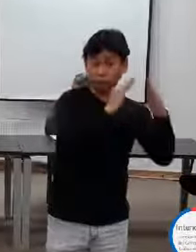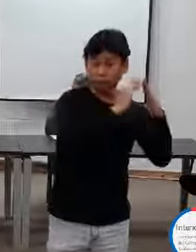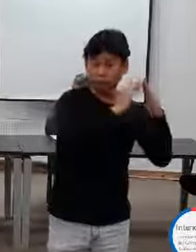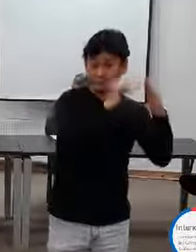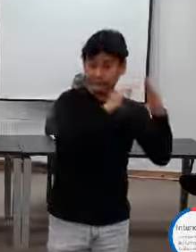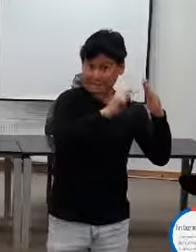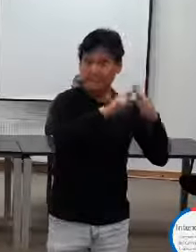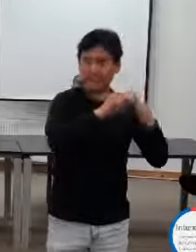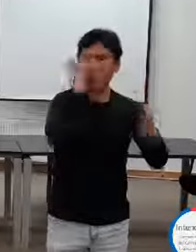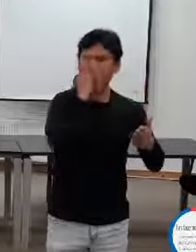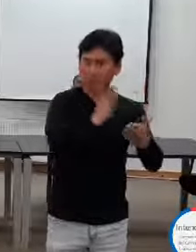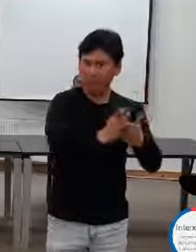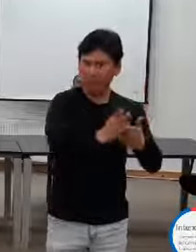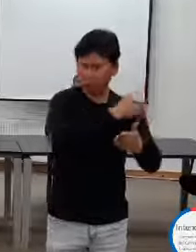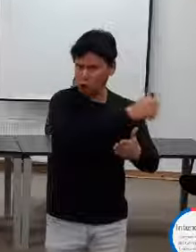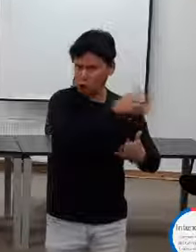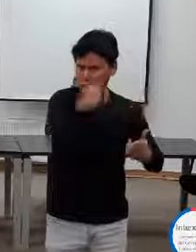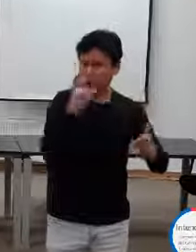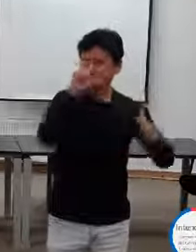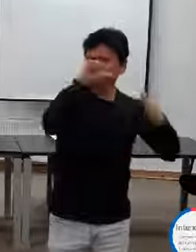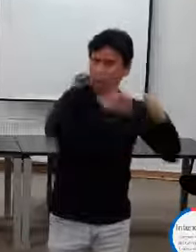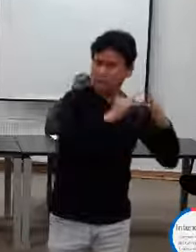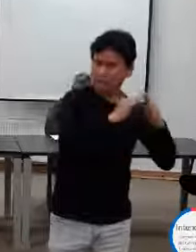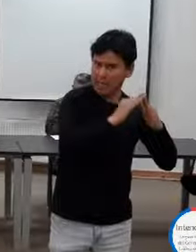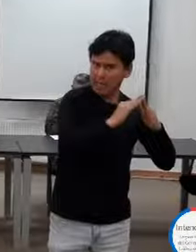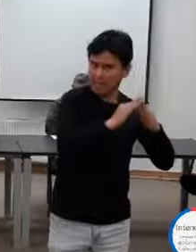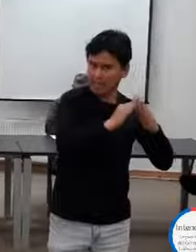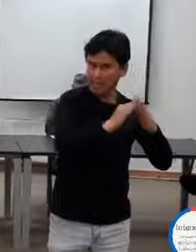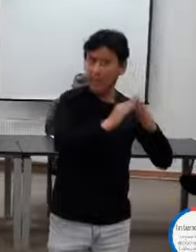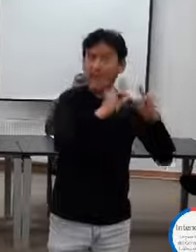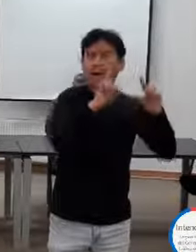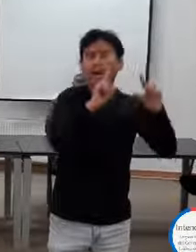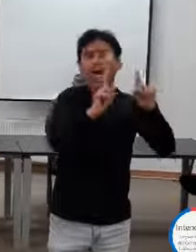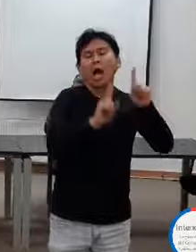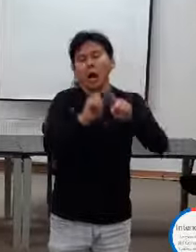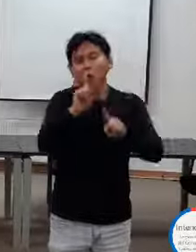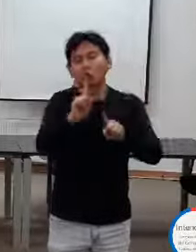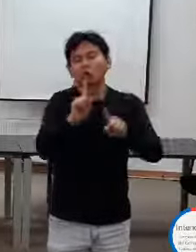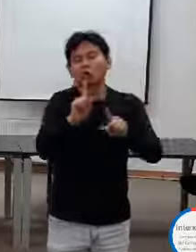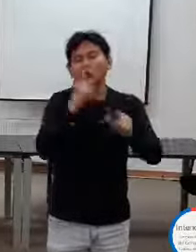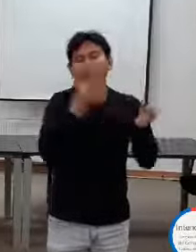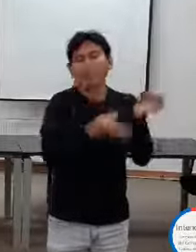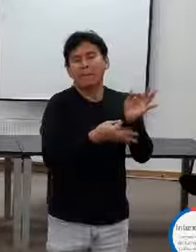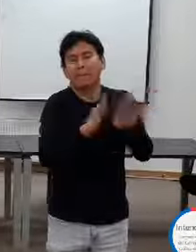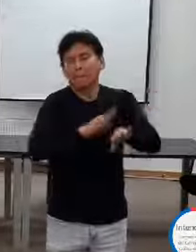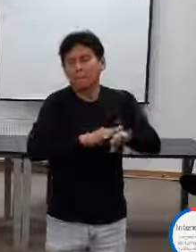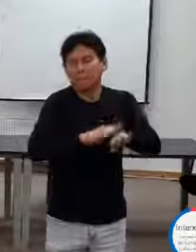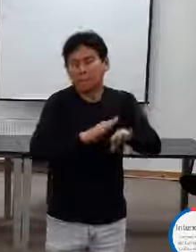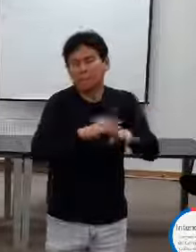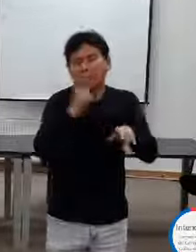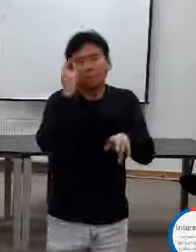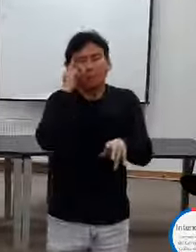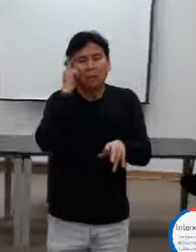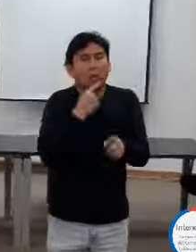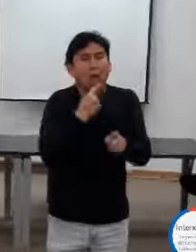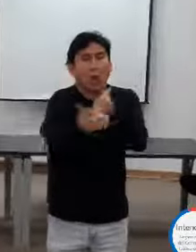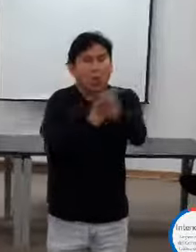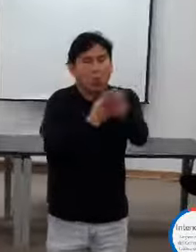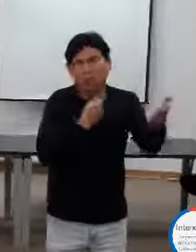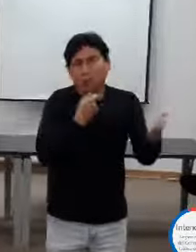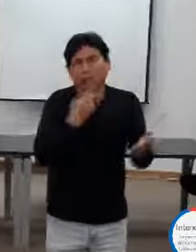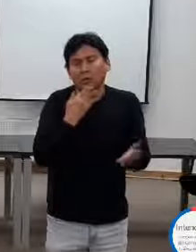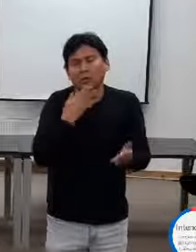ya que exige que todos nos tenemos que quedar en casa, se disminuye la circulación, a excepción de personas que tienen salvoconducto, como pasa incluso, me imagino, con algunos de ustedes de